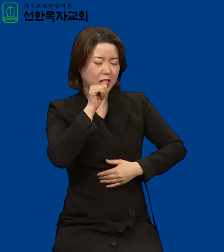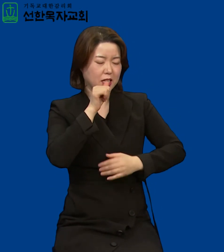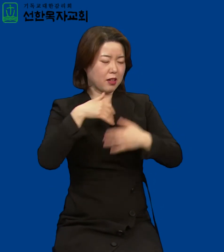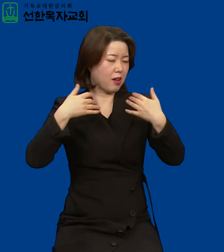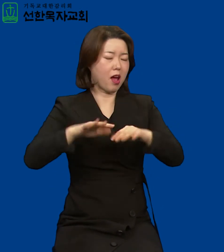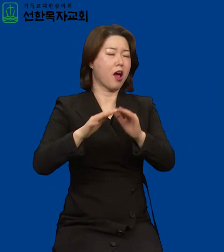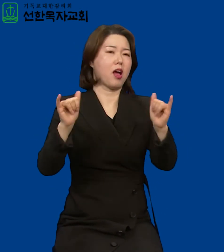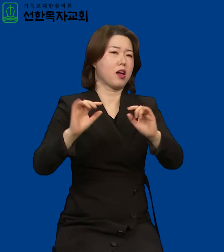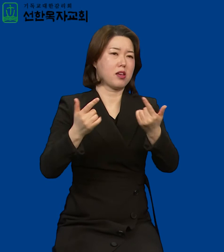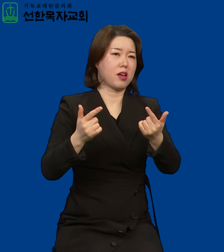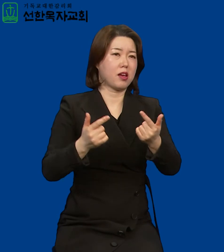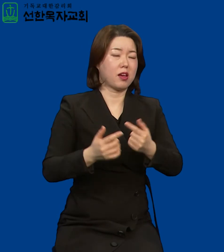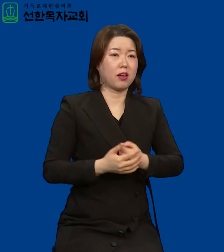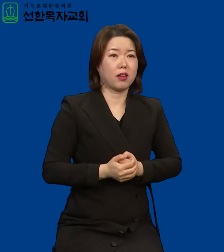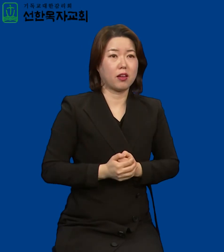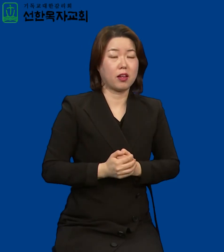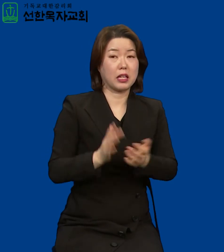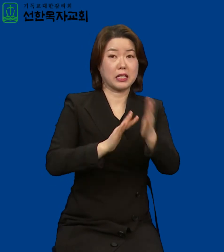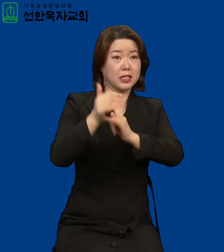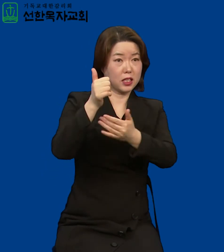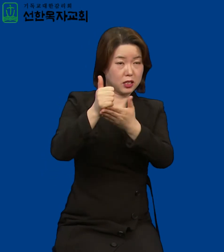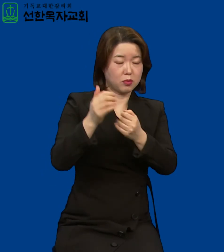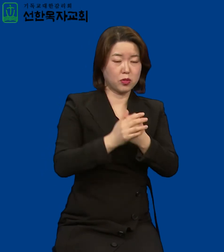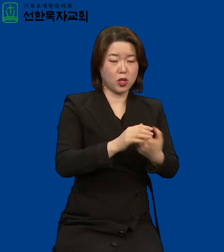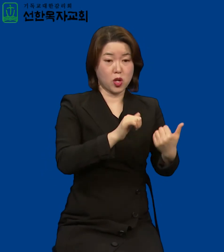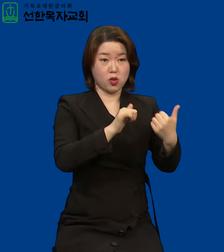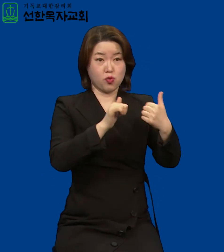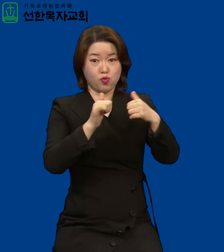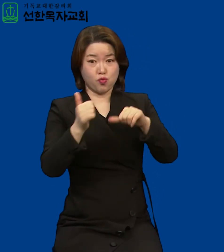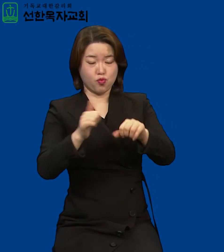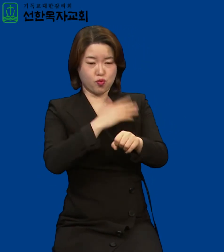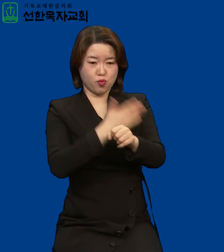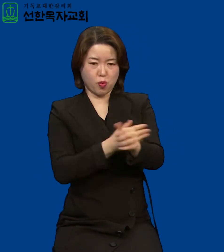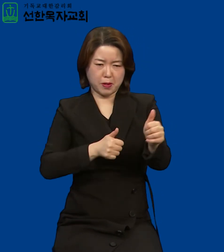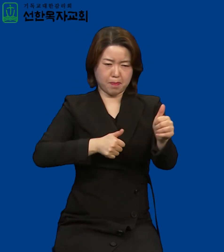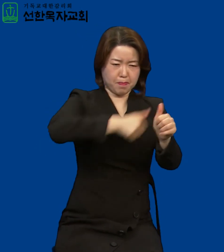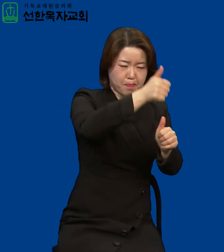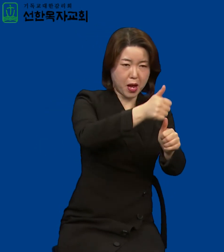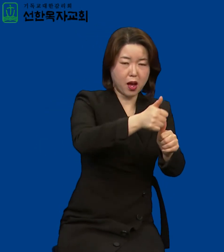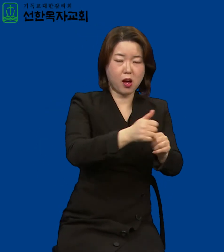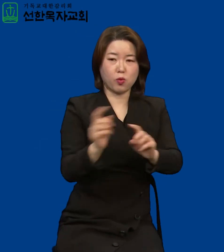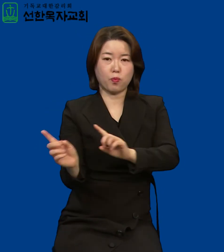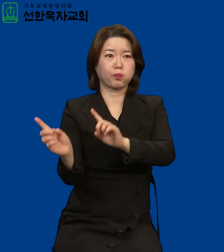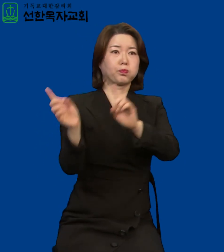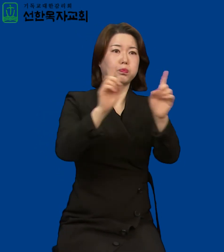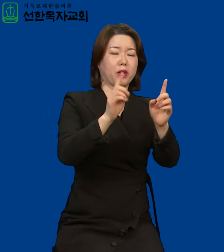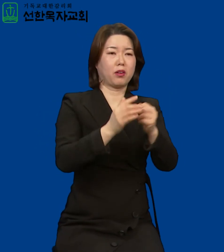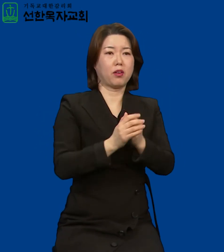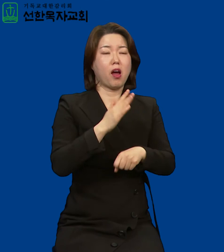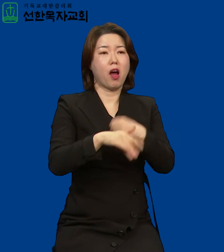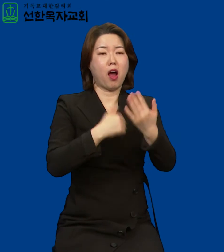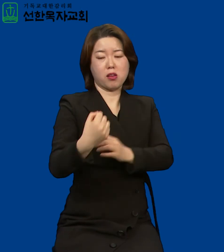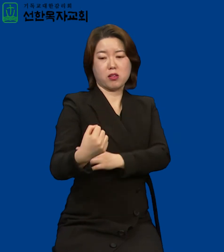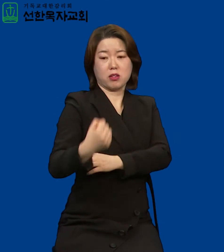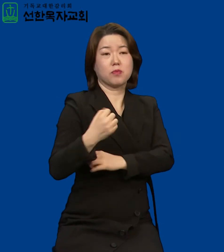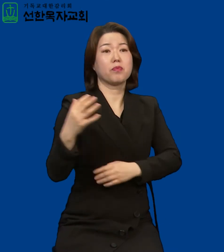아니시라. 그분은 죽음의 권세를 이기고 부활하셨, 하나님의 능력을 가지고 계신